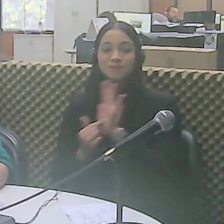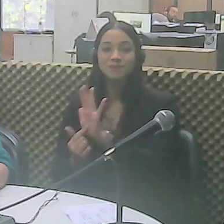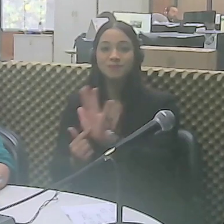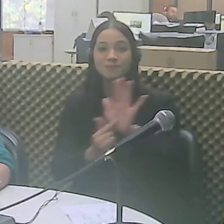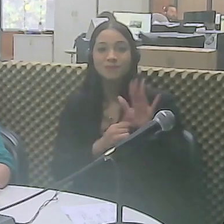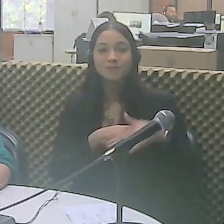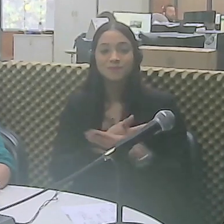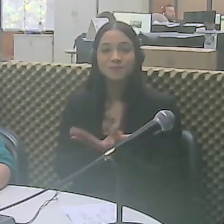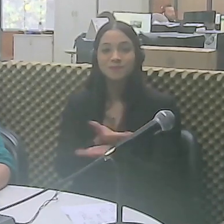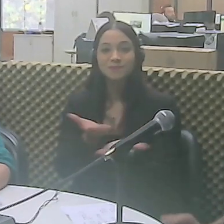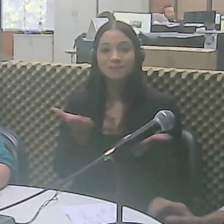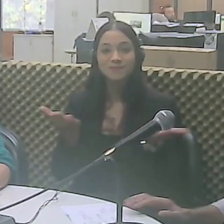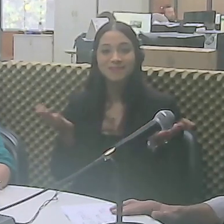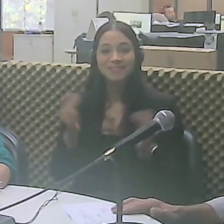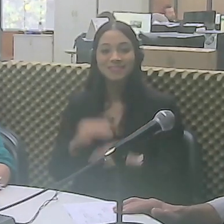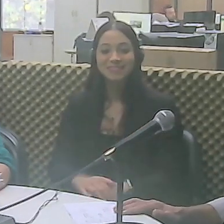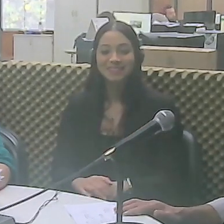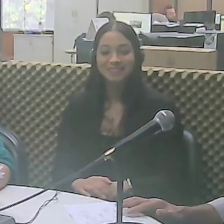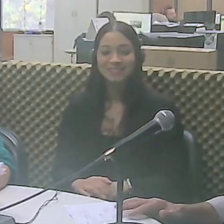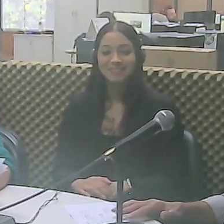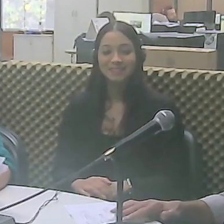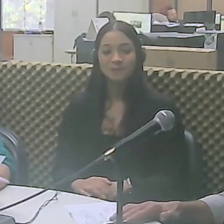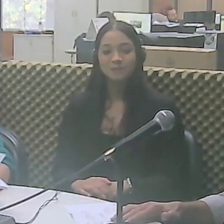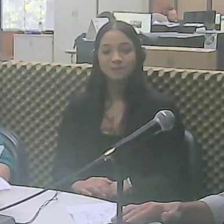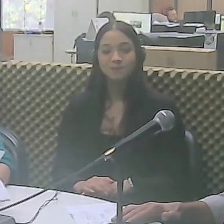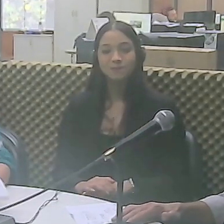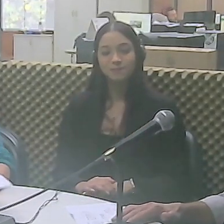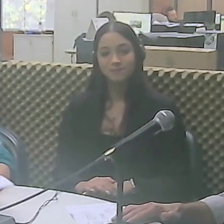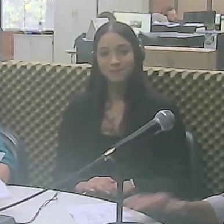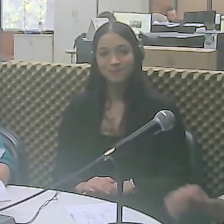Uberlândia no ar pra você.